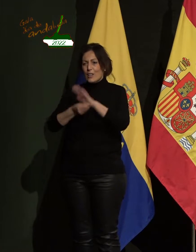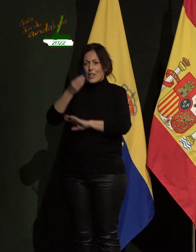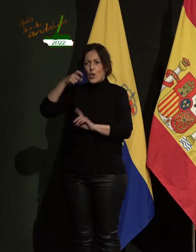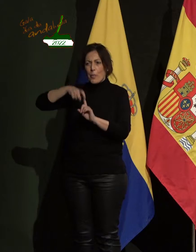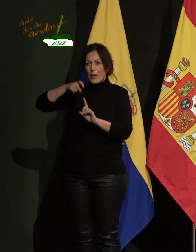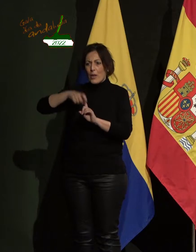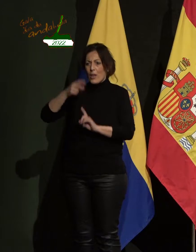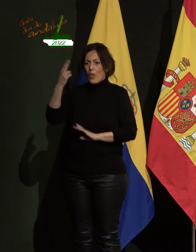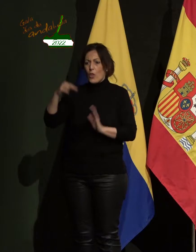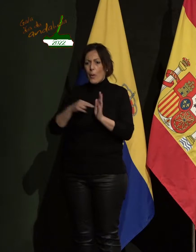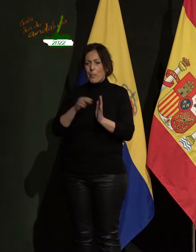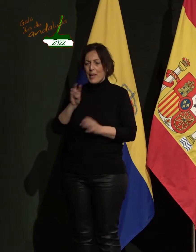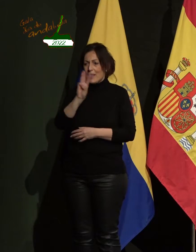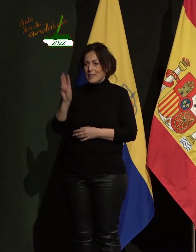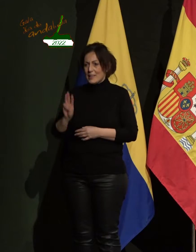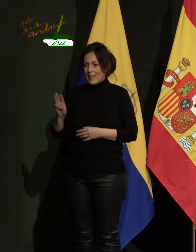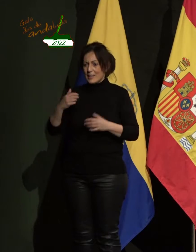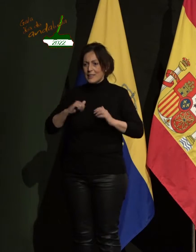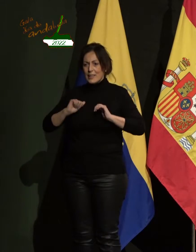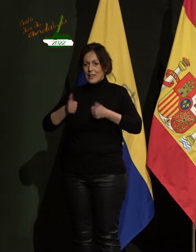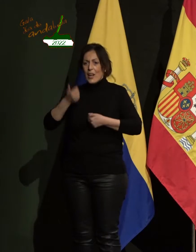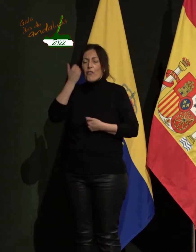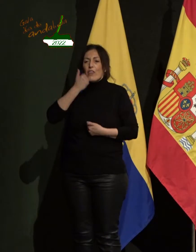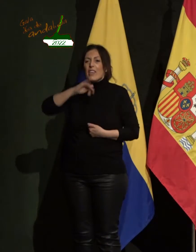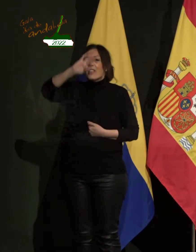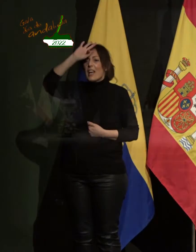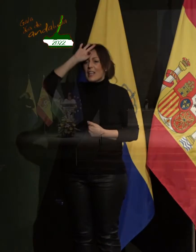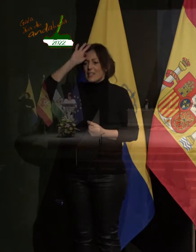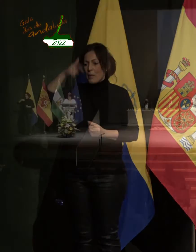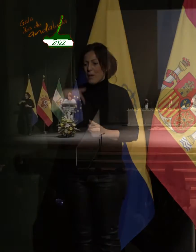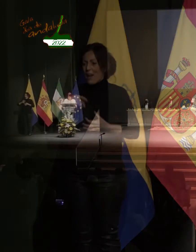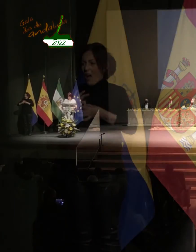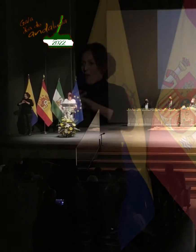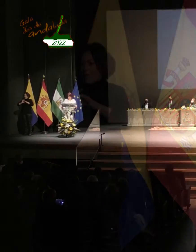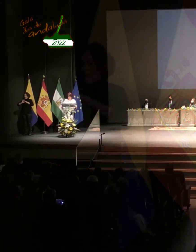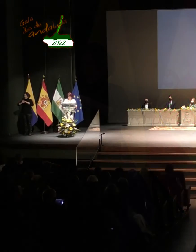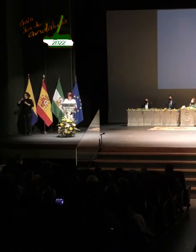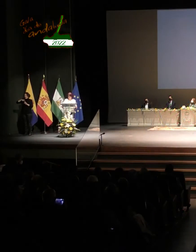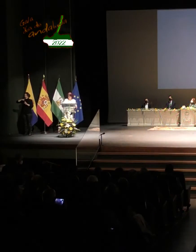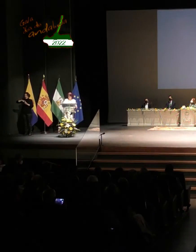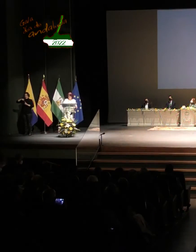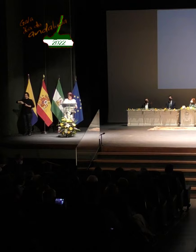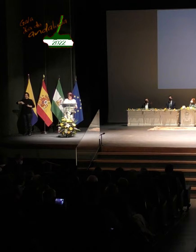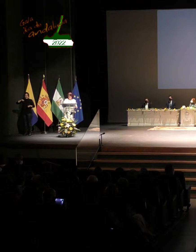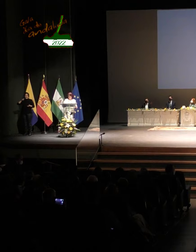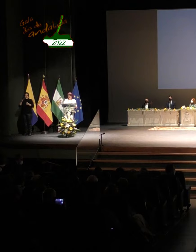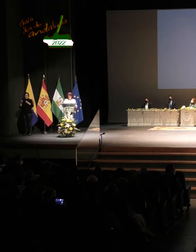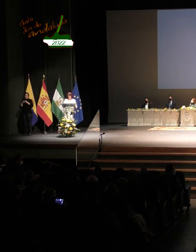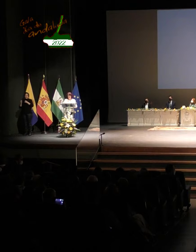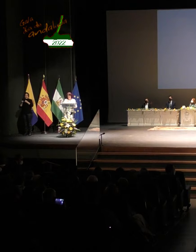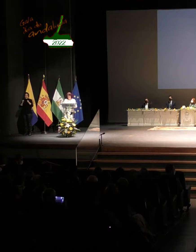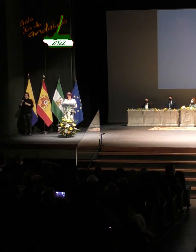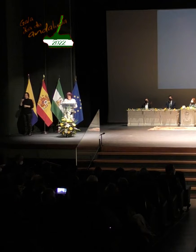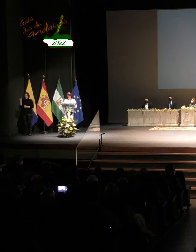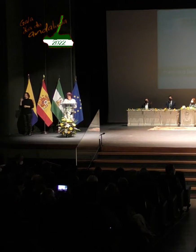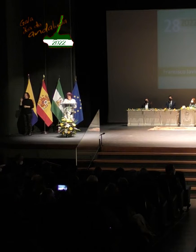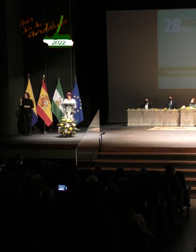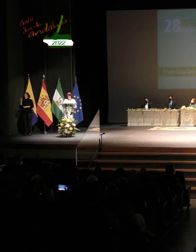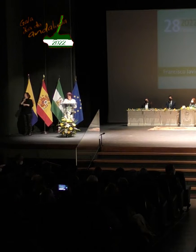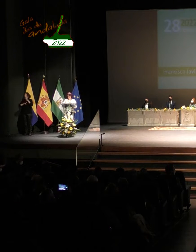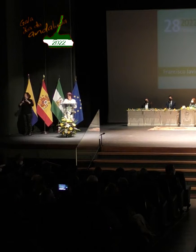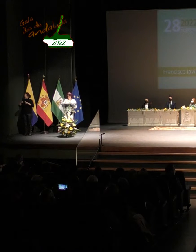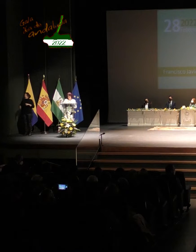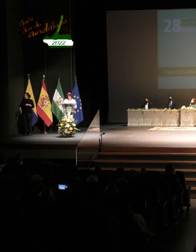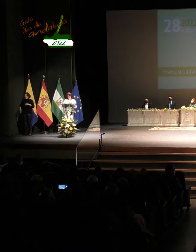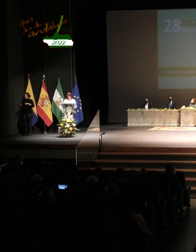año 2003, precisamente el fin de semana en el que celebrábamos la feria de mayo de nuestra ciudad. Fran nació con un problema en